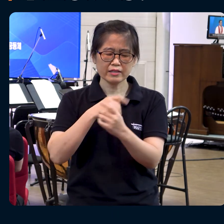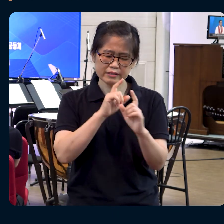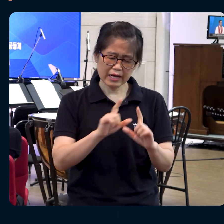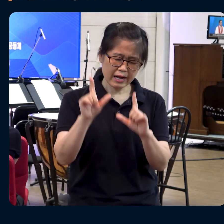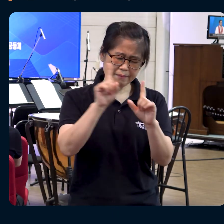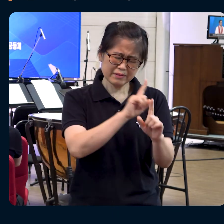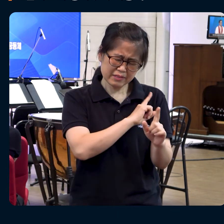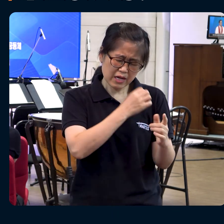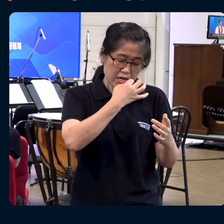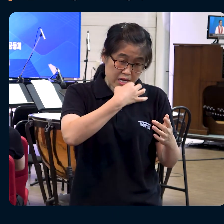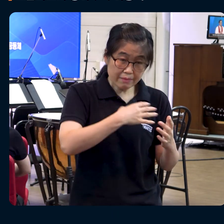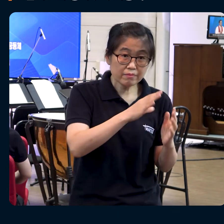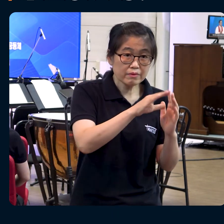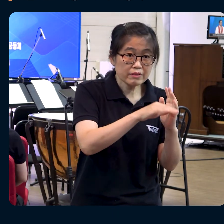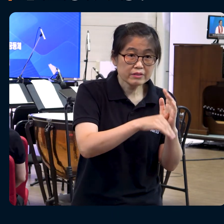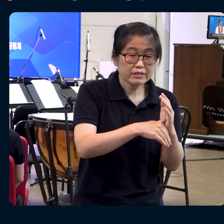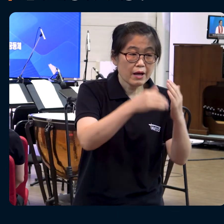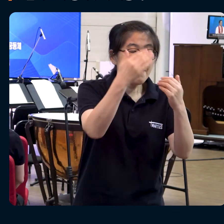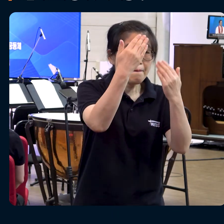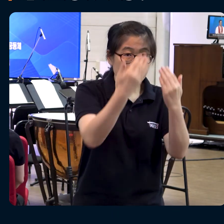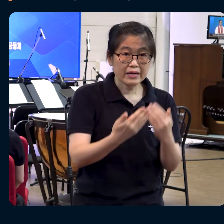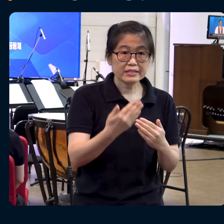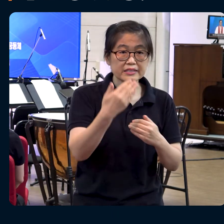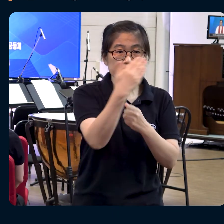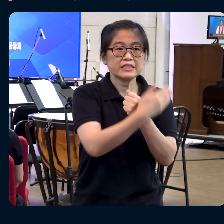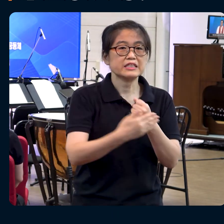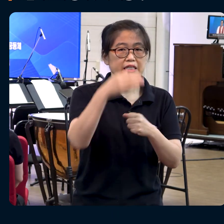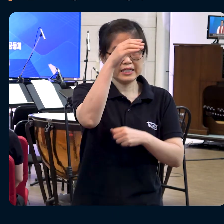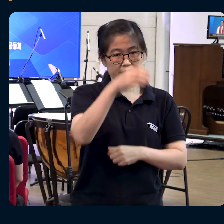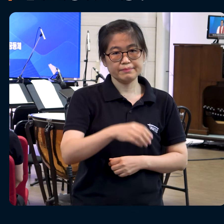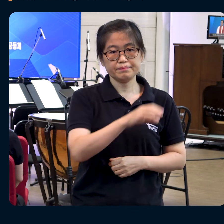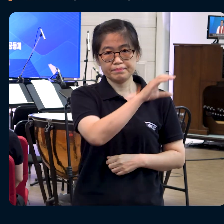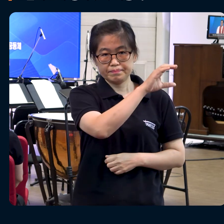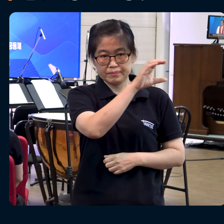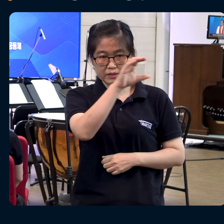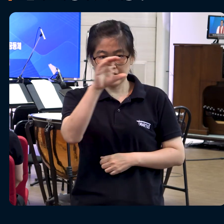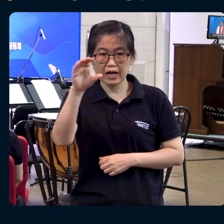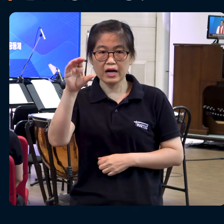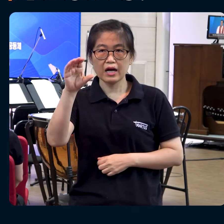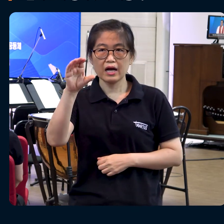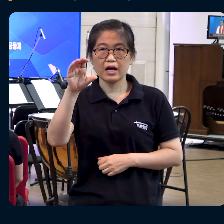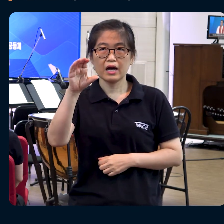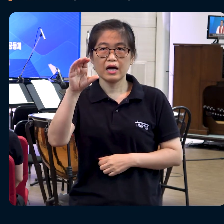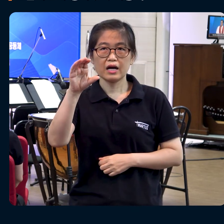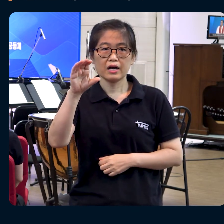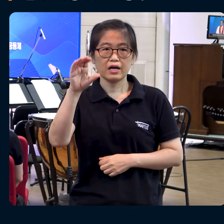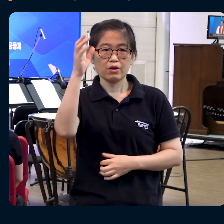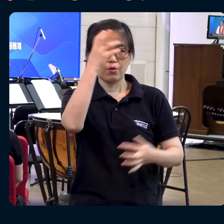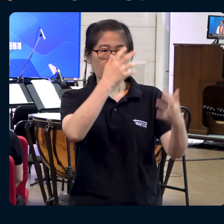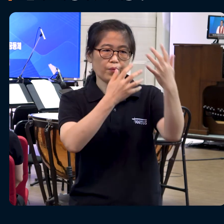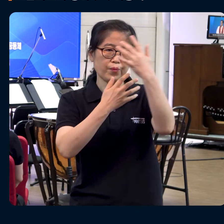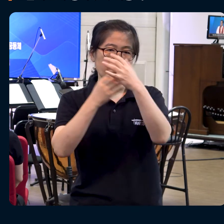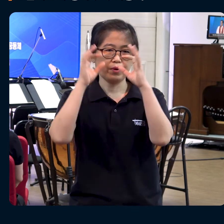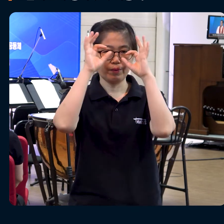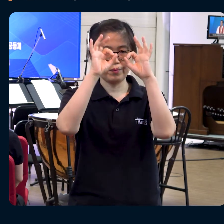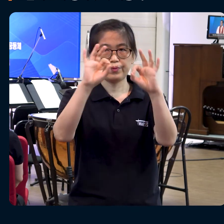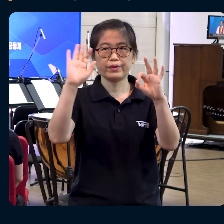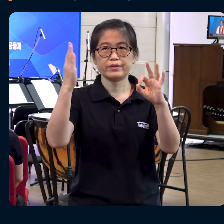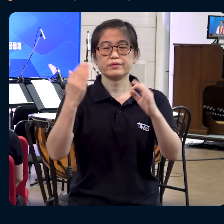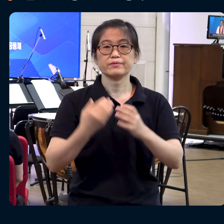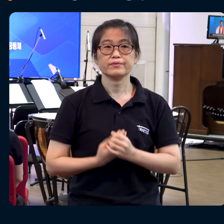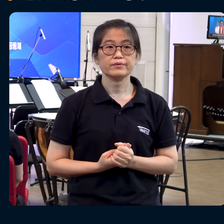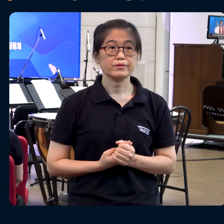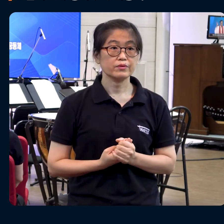자기가 삶에 가장 힘들었을 때 그때 받았던 그 은혜의 십자가, The